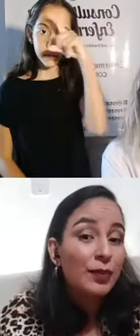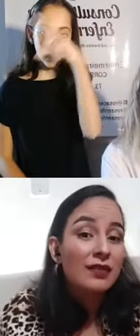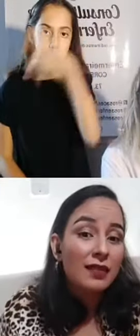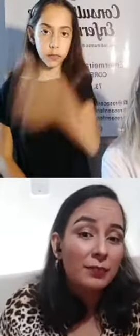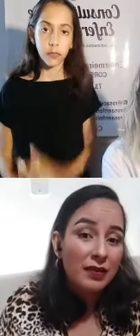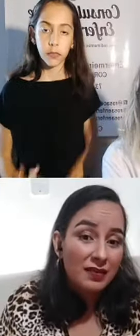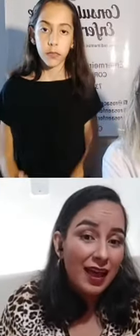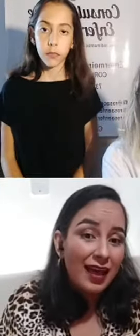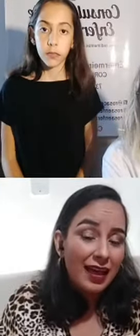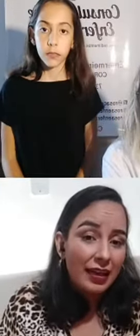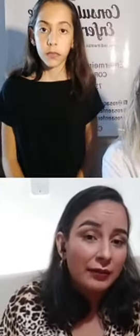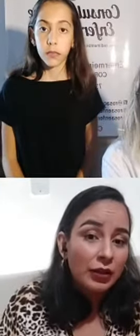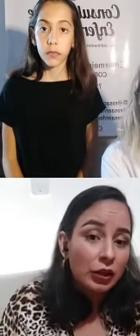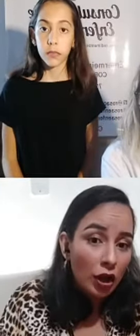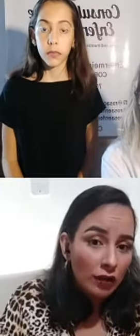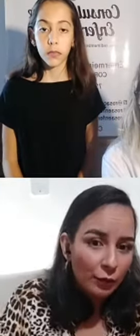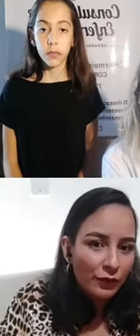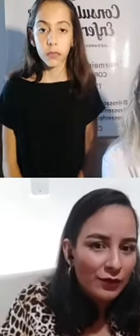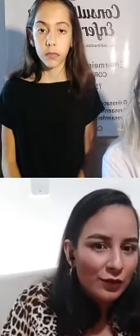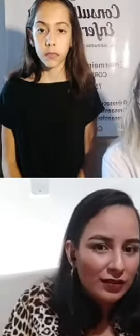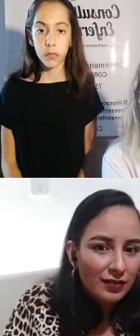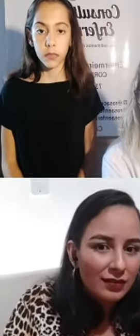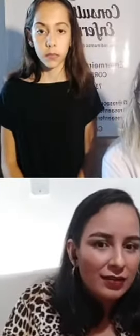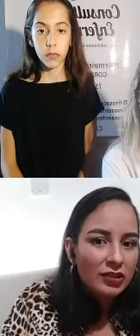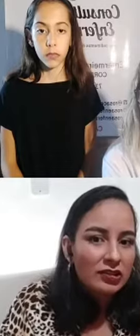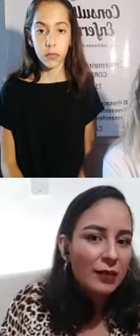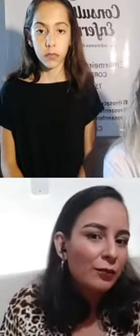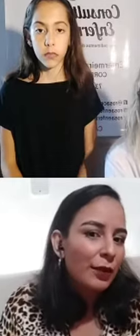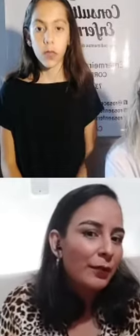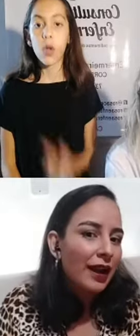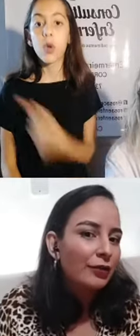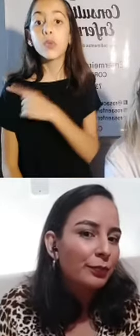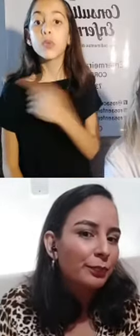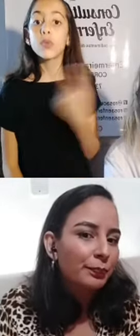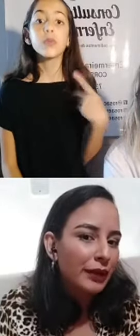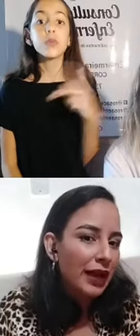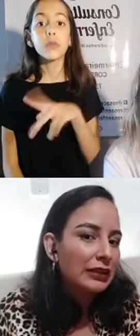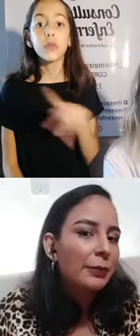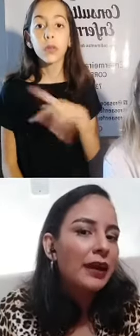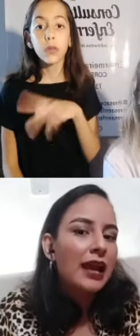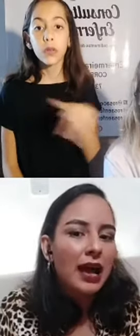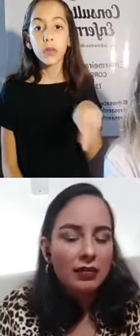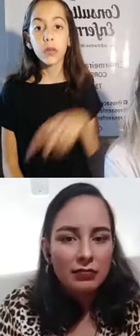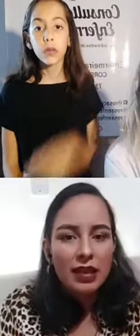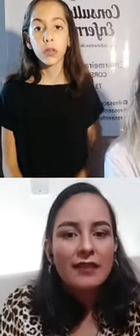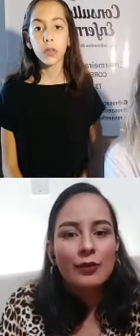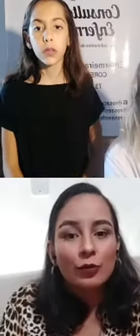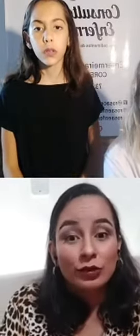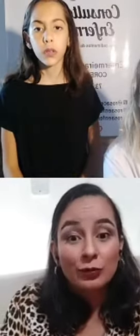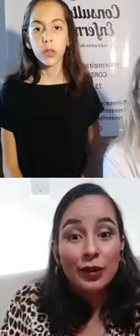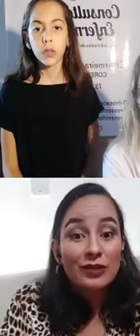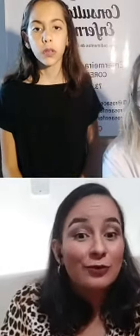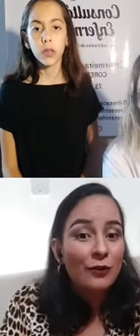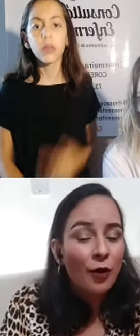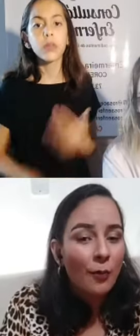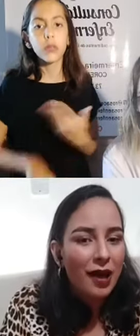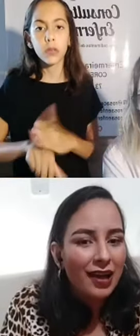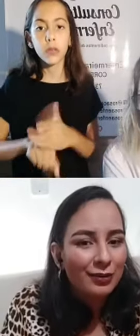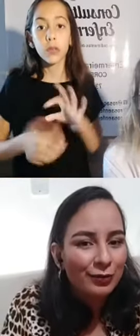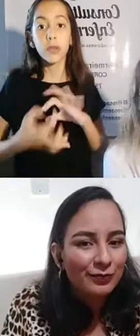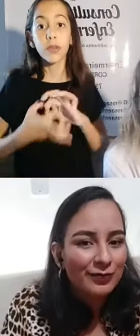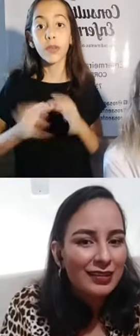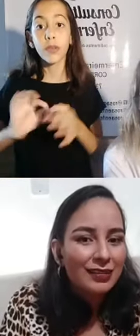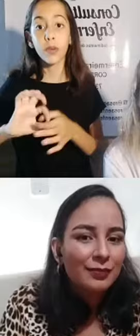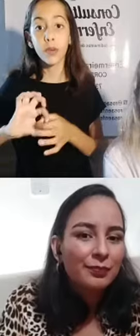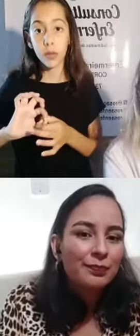gente precisa pensar nós, professores, estamos preparados para trabalhar nesse contexto, porque a gente foi